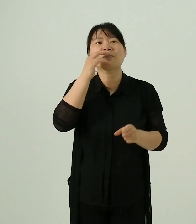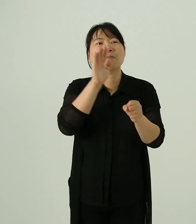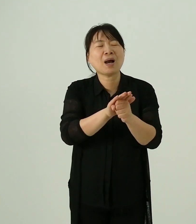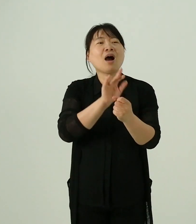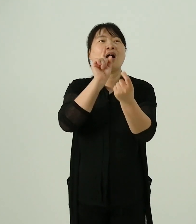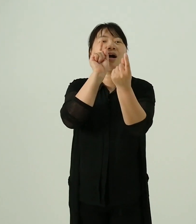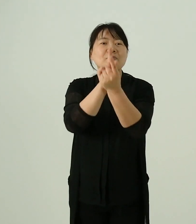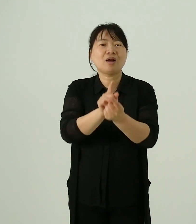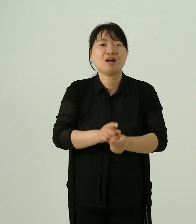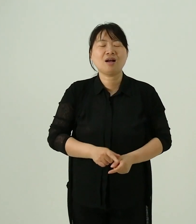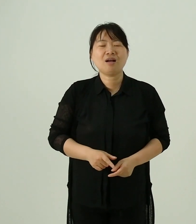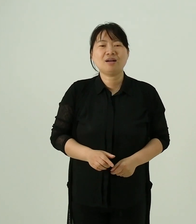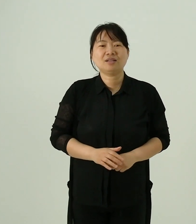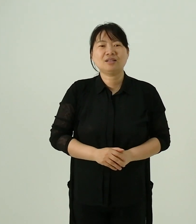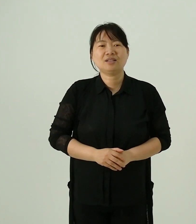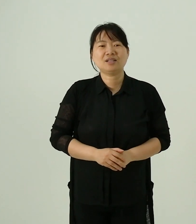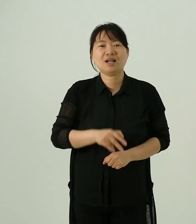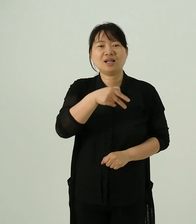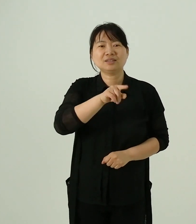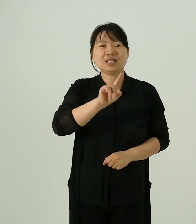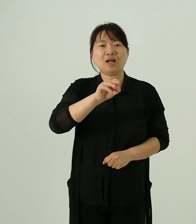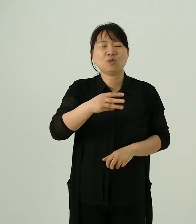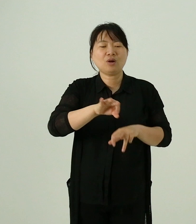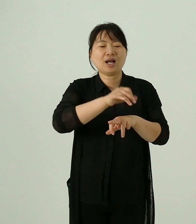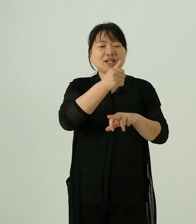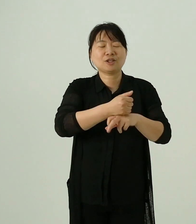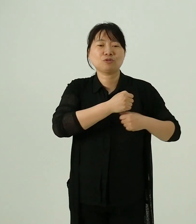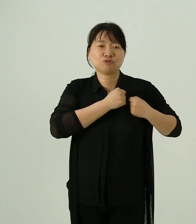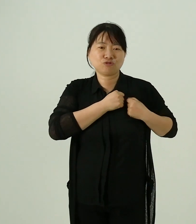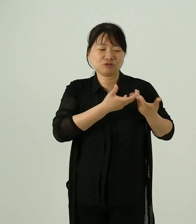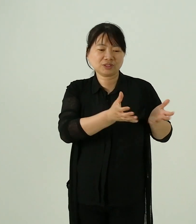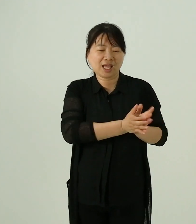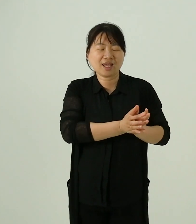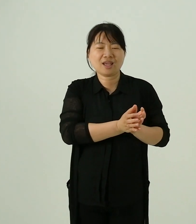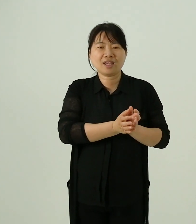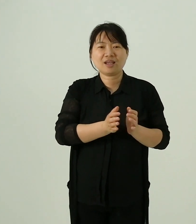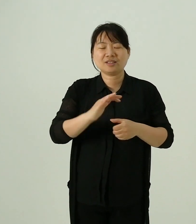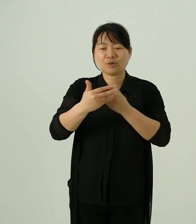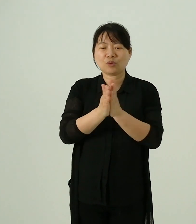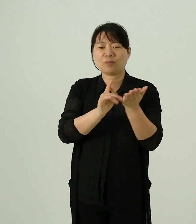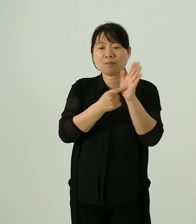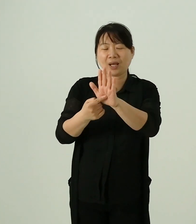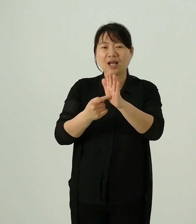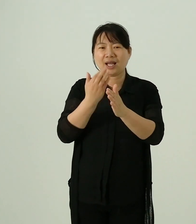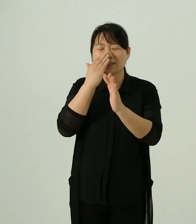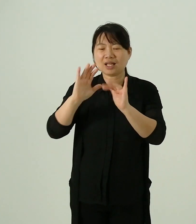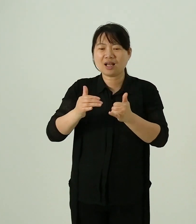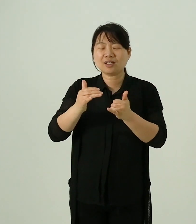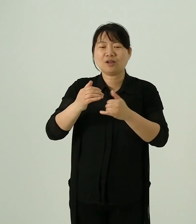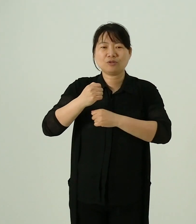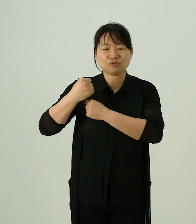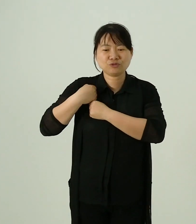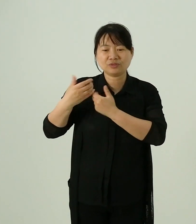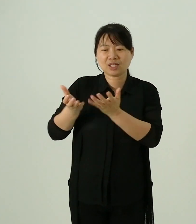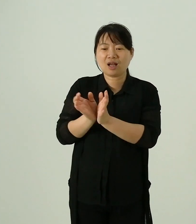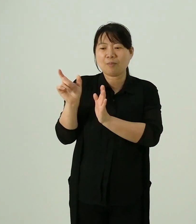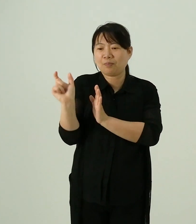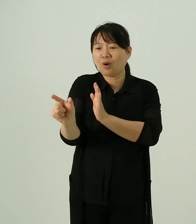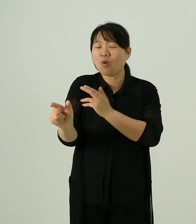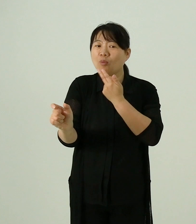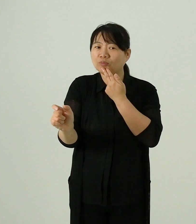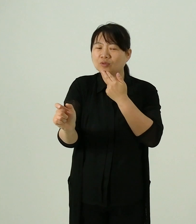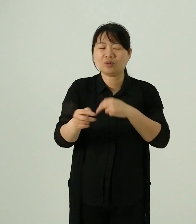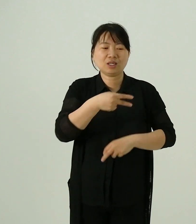사울의 군대가, 거기서는 정확하게 이스라엘의 군대라고 성경 기자가 표현하지 않고 사울의